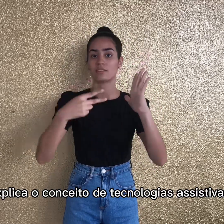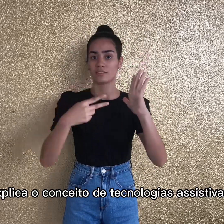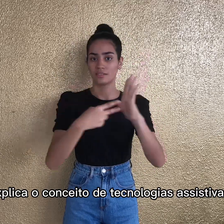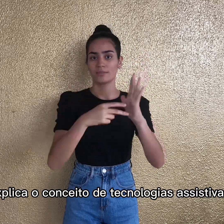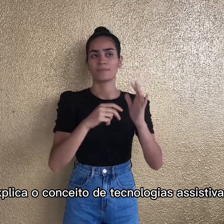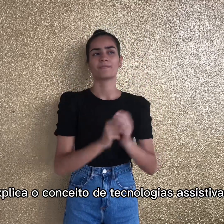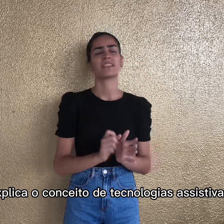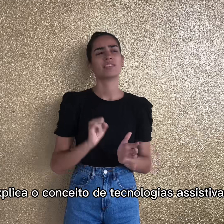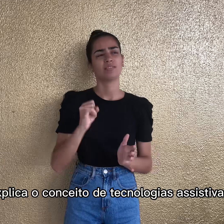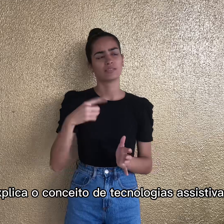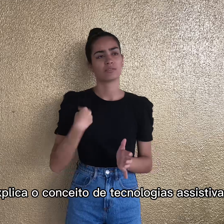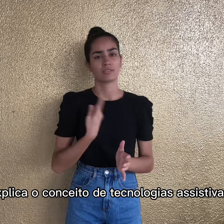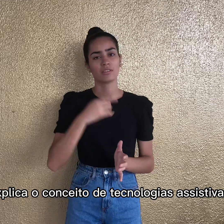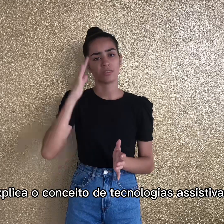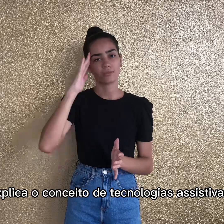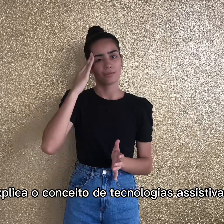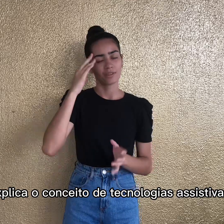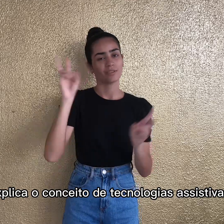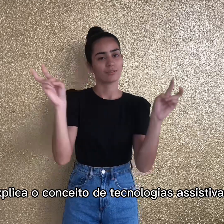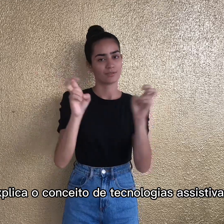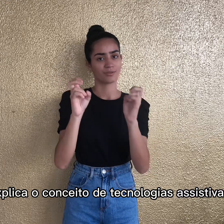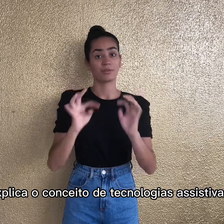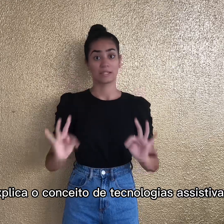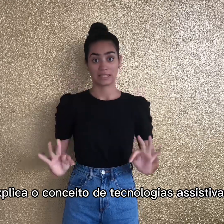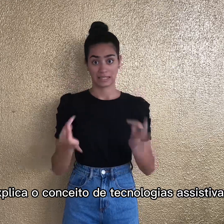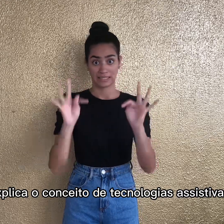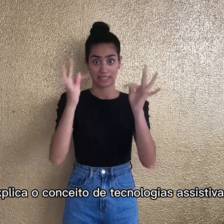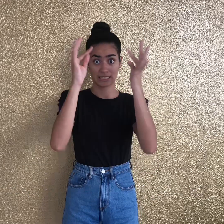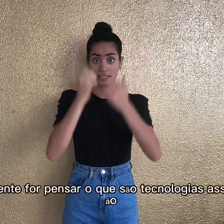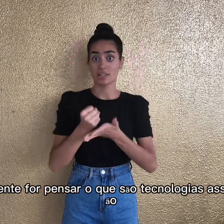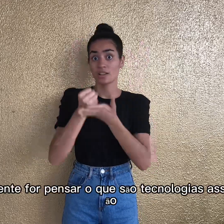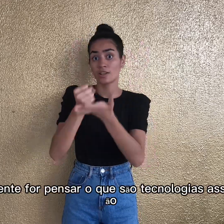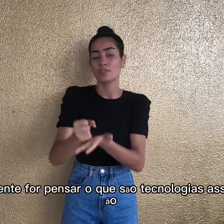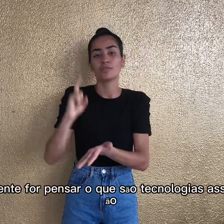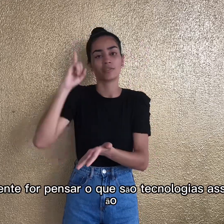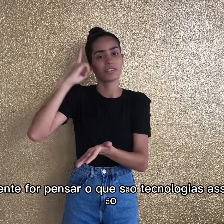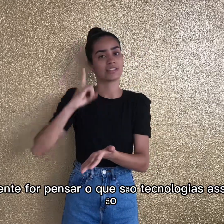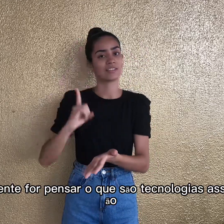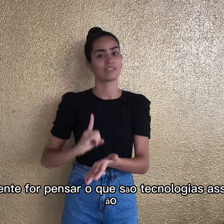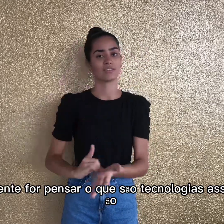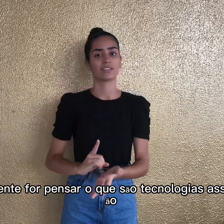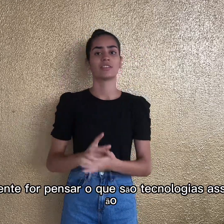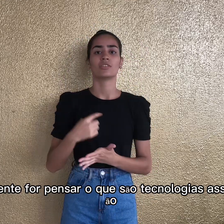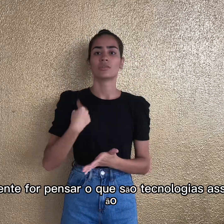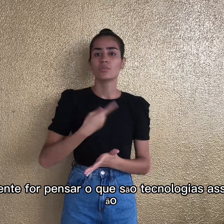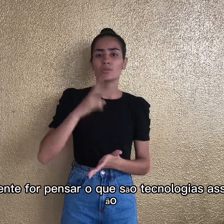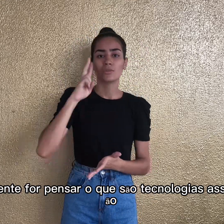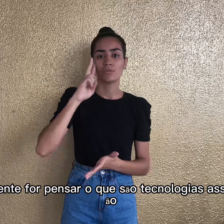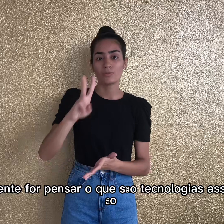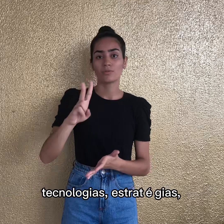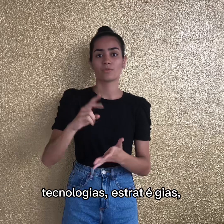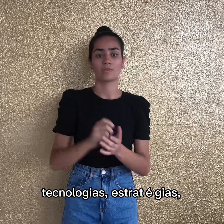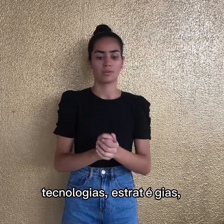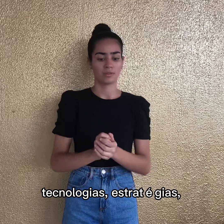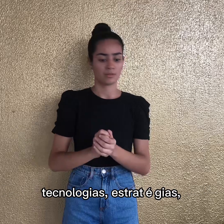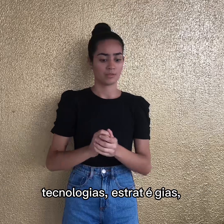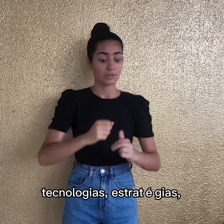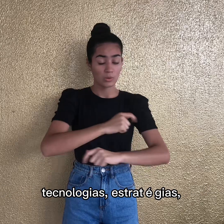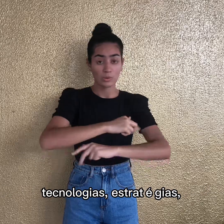o conceito de tecnologias assistivas. Então, se a gente for pensar o que são tecnologias assistivas, são tecnologias,